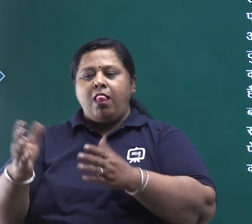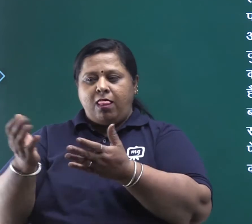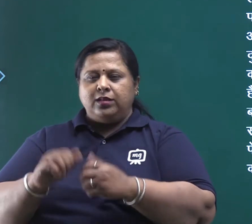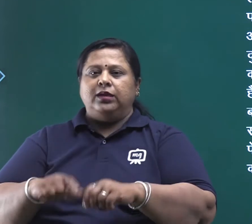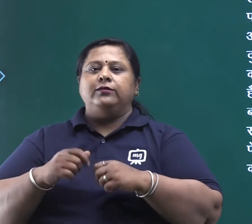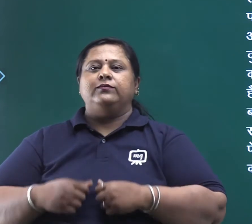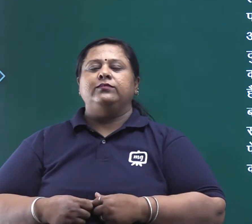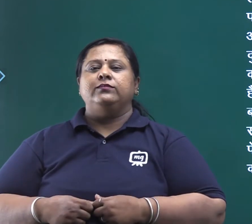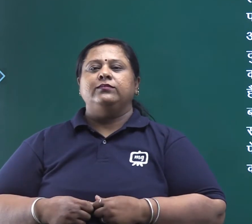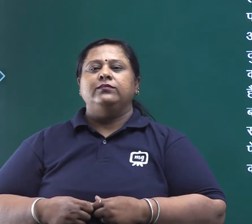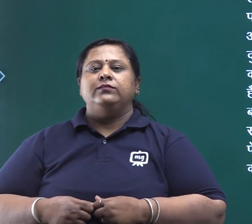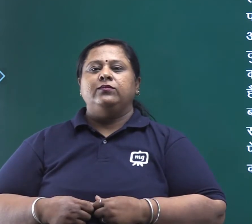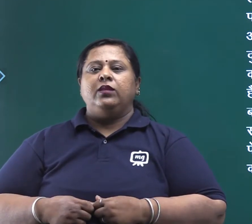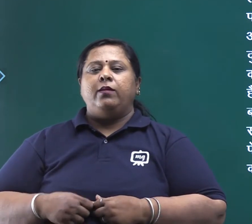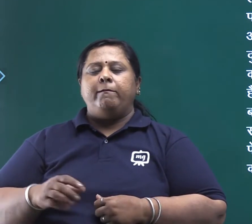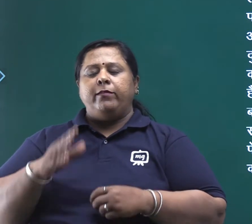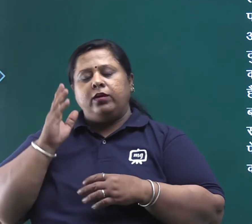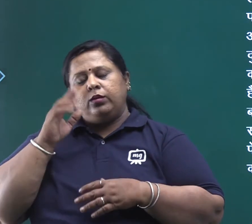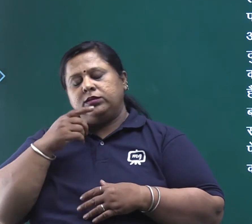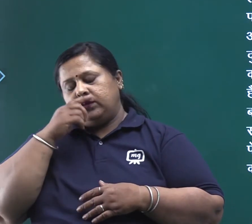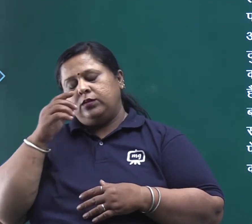लाता है। बेहोशी की